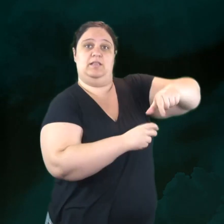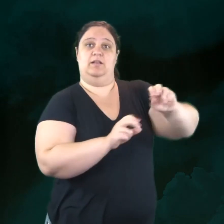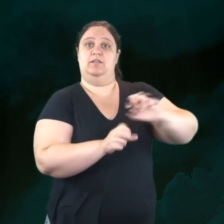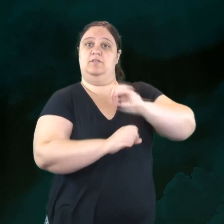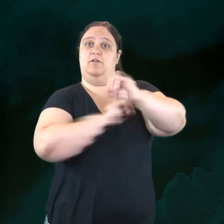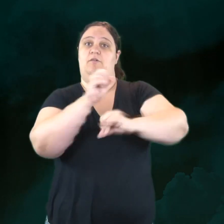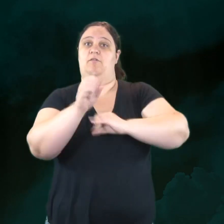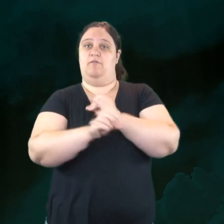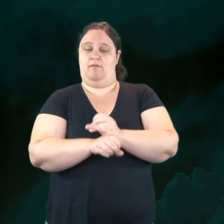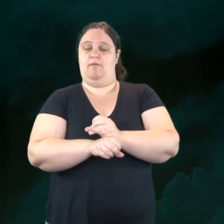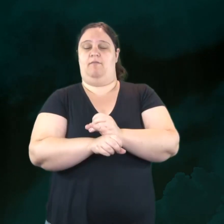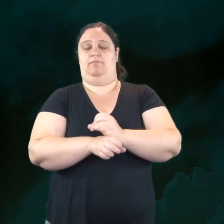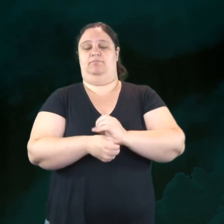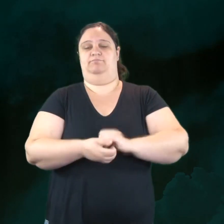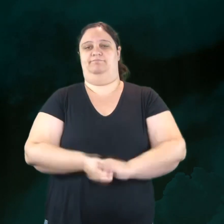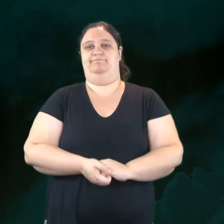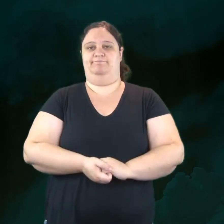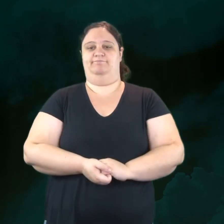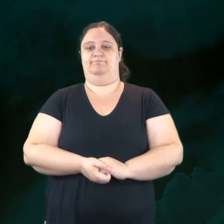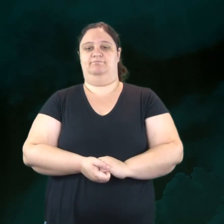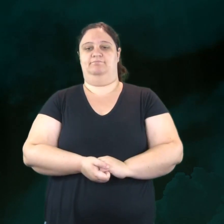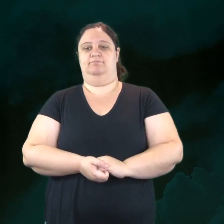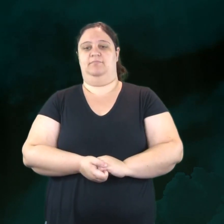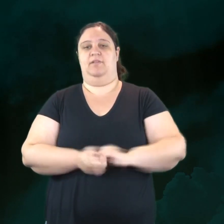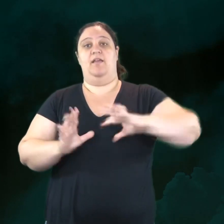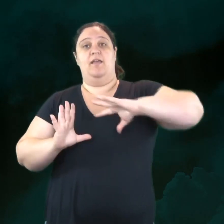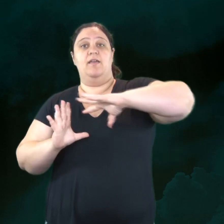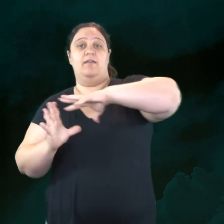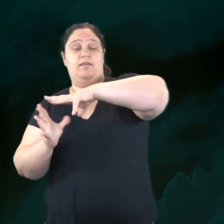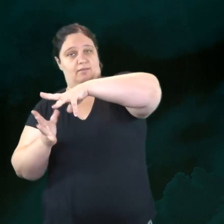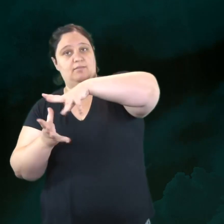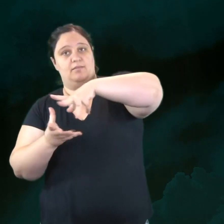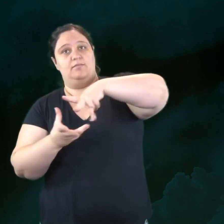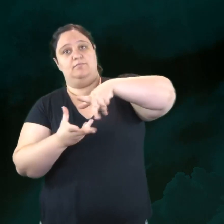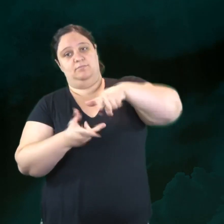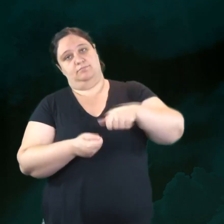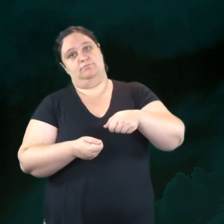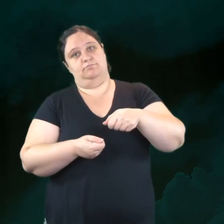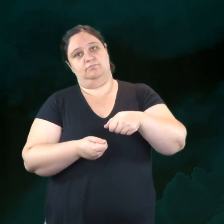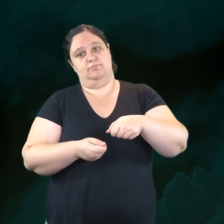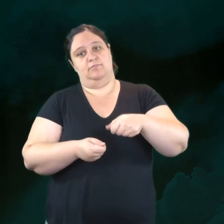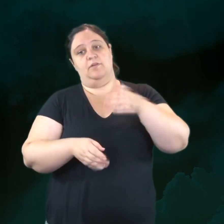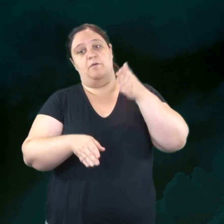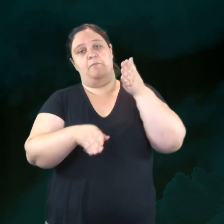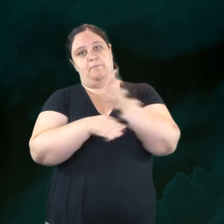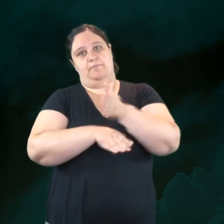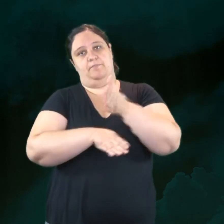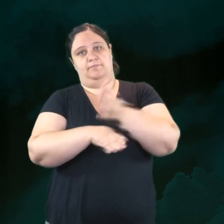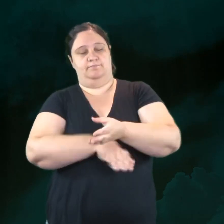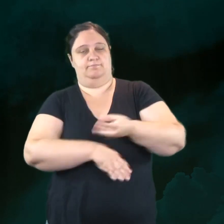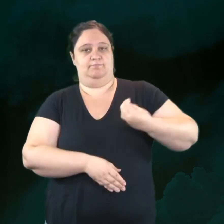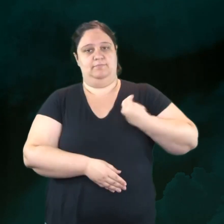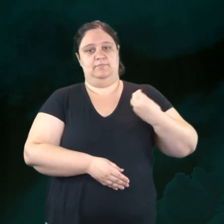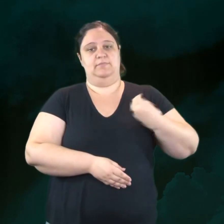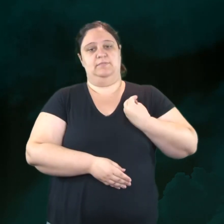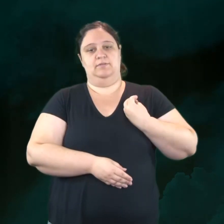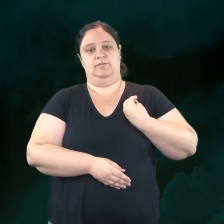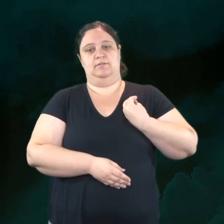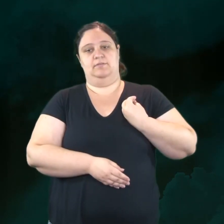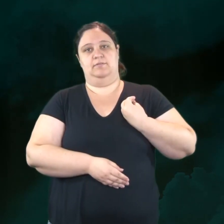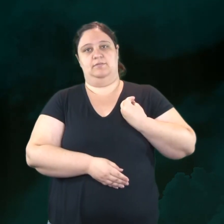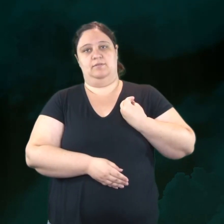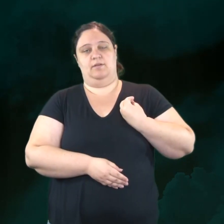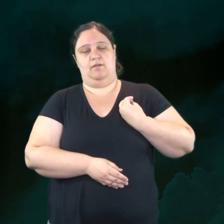Conferência Global. Internacional é com a participação presencial lá na Estância Árvore da